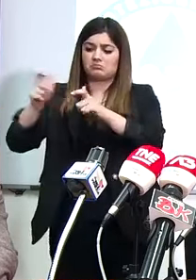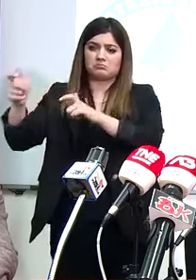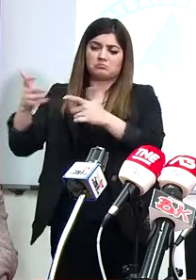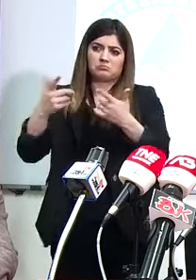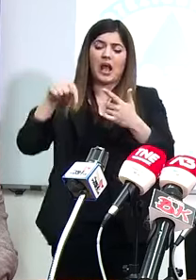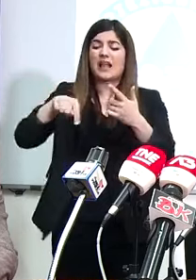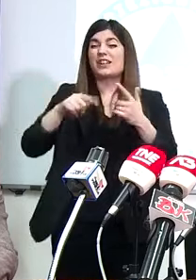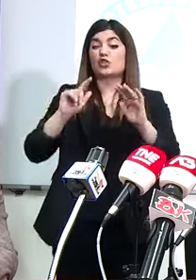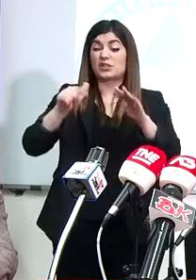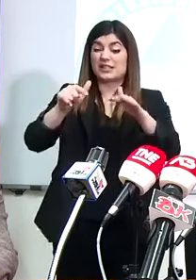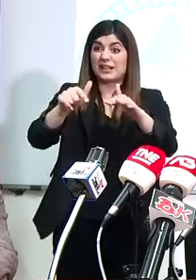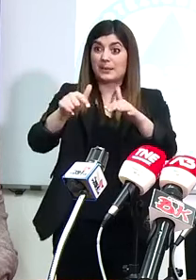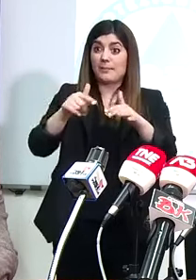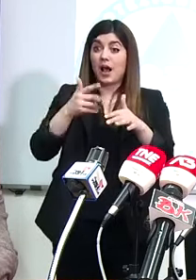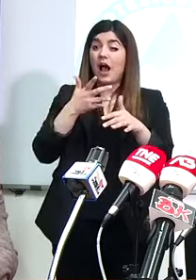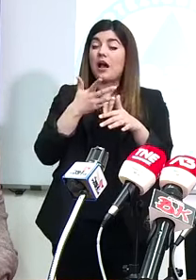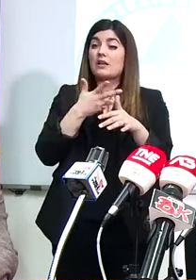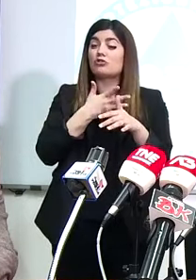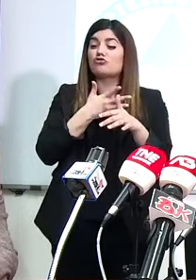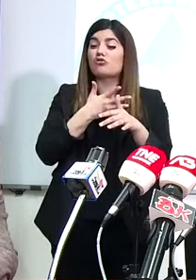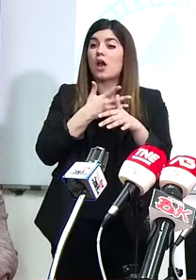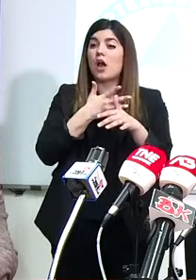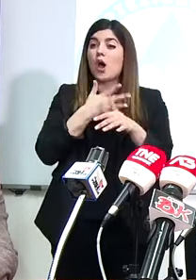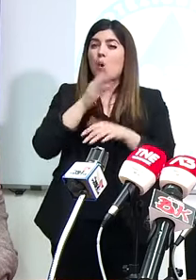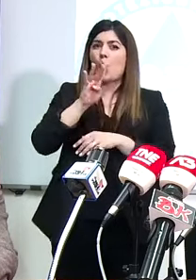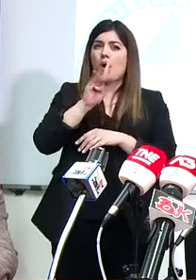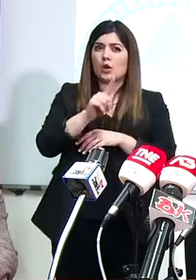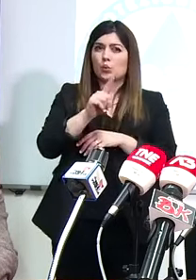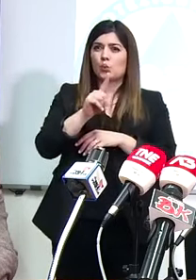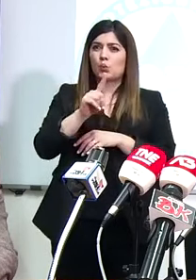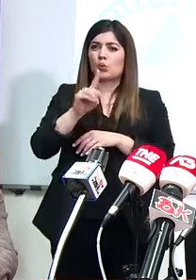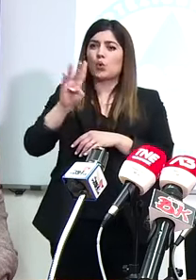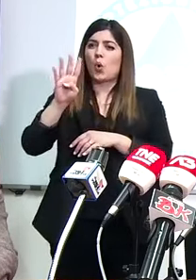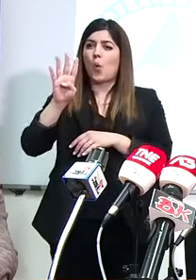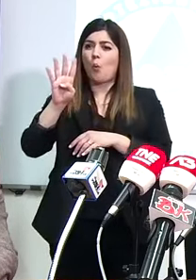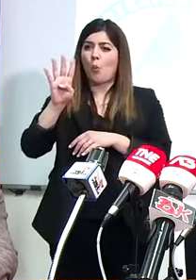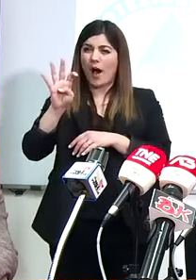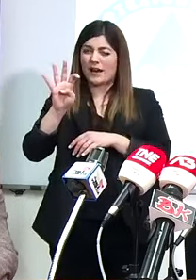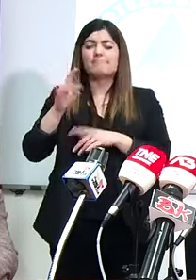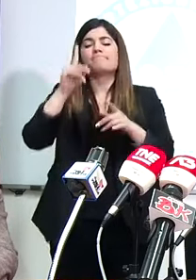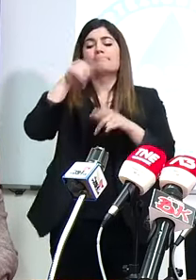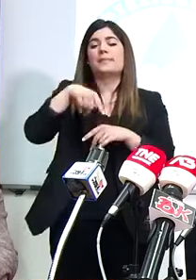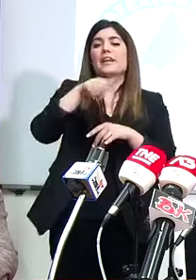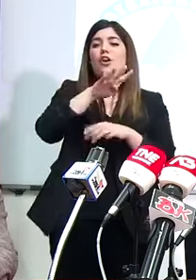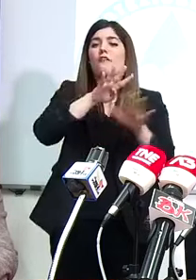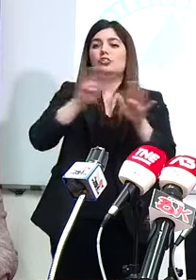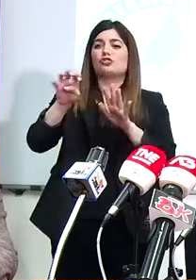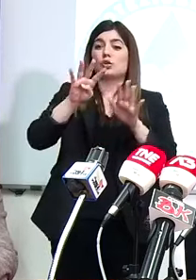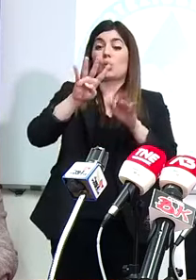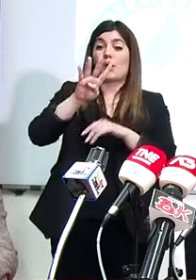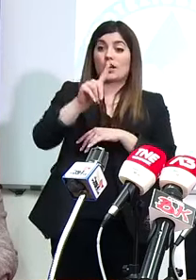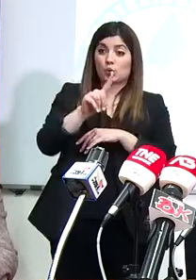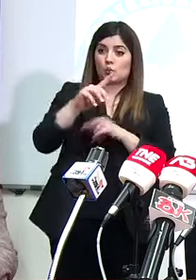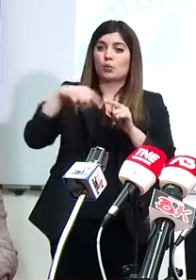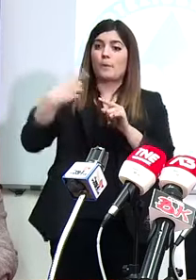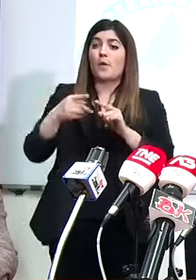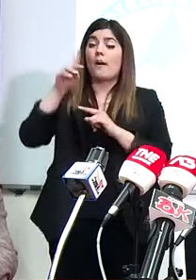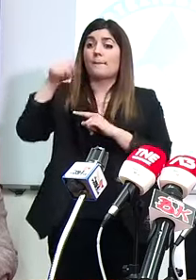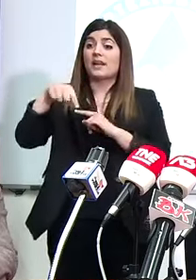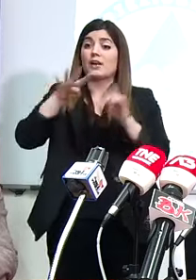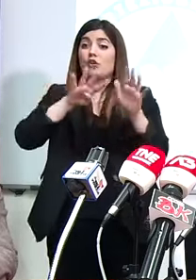saranno corte del 41 41 40 poi raggruppano le corti assieme perché c'è meno popolazione insomma di quelle corti